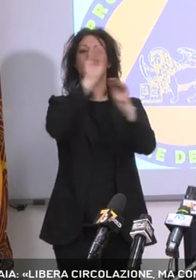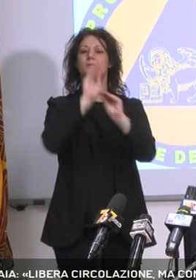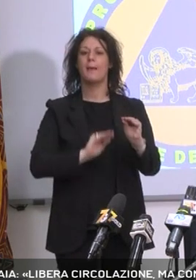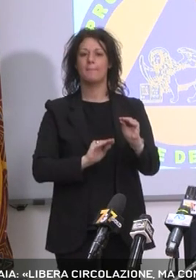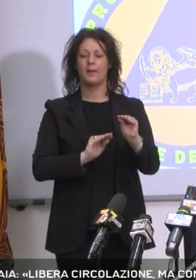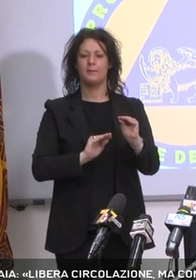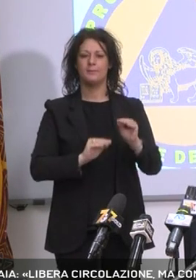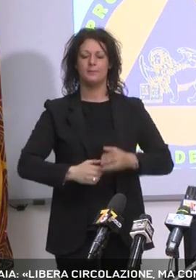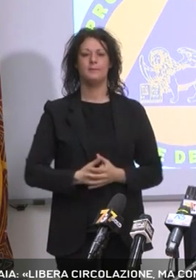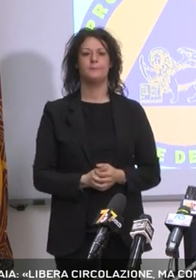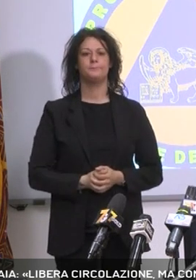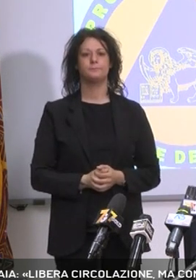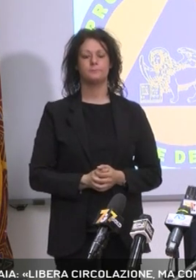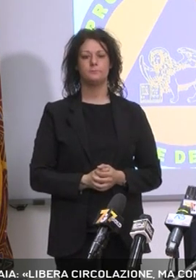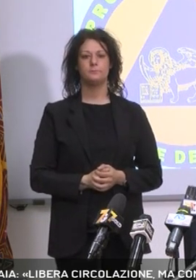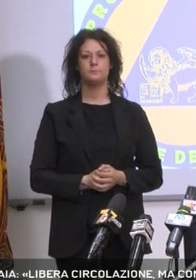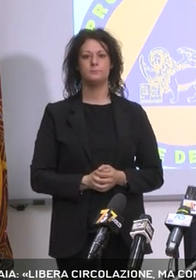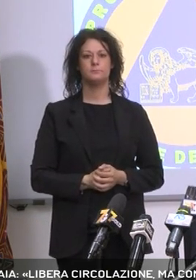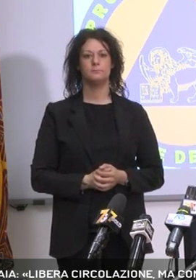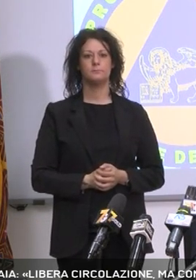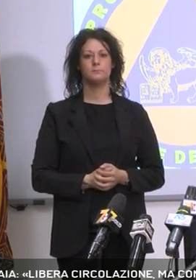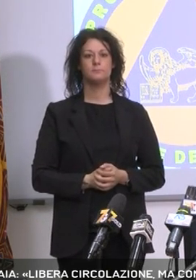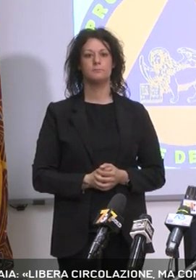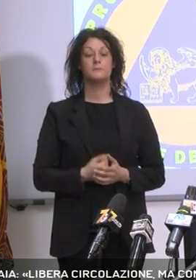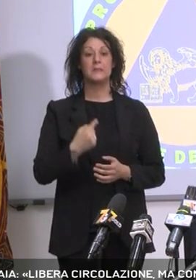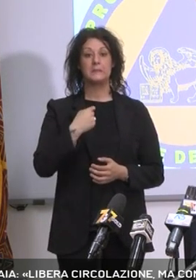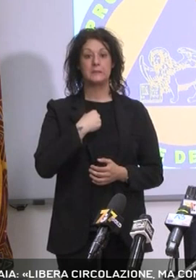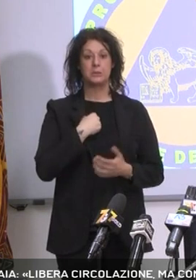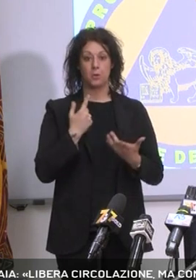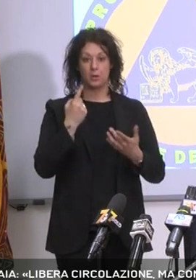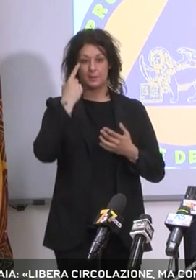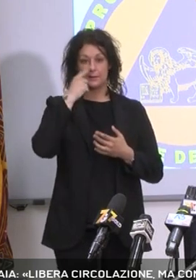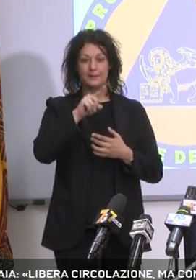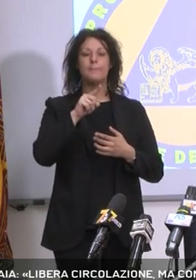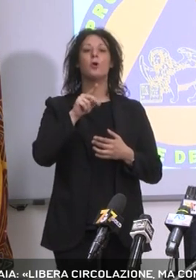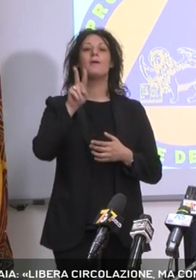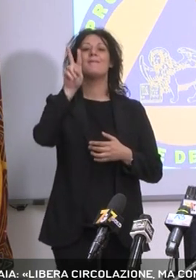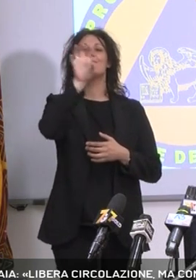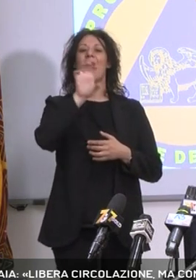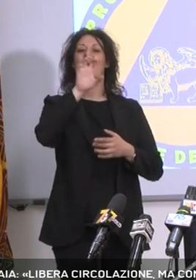assoluta contrarietà nel chiedere o imporre limitazioni a chi viene in Veneto.